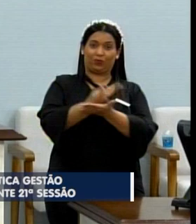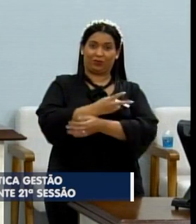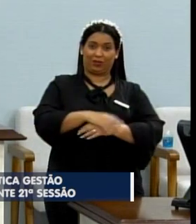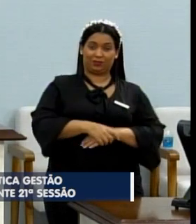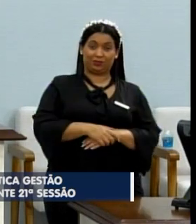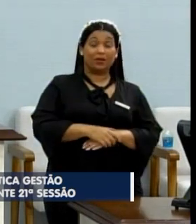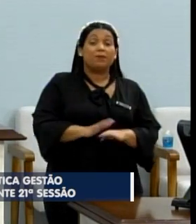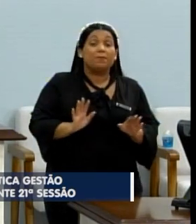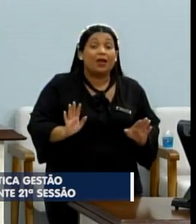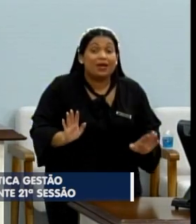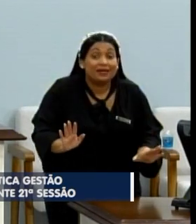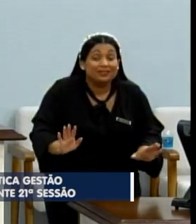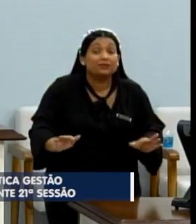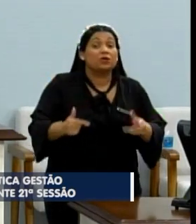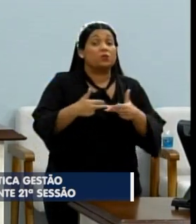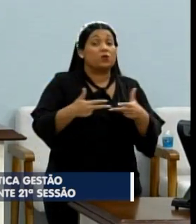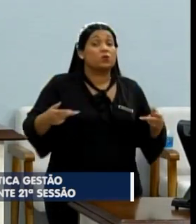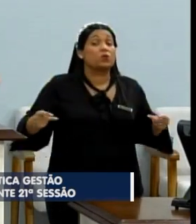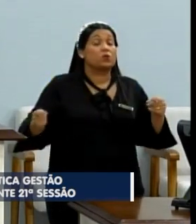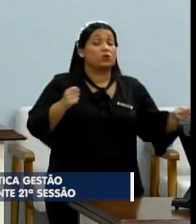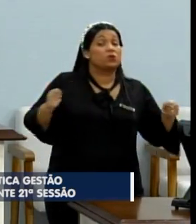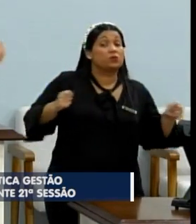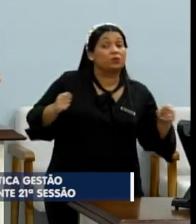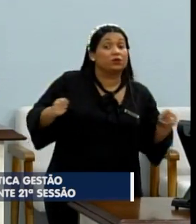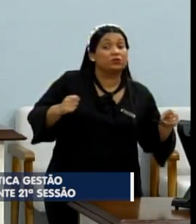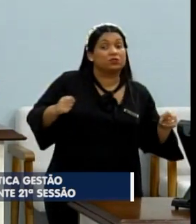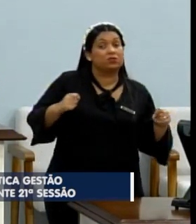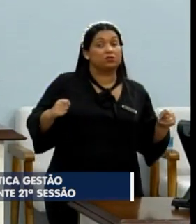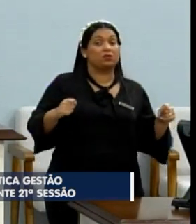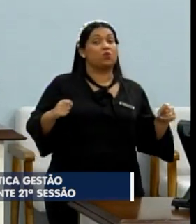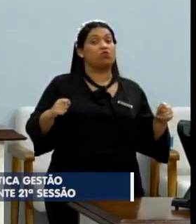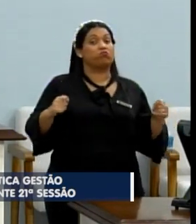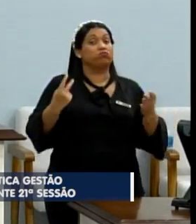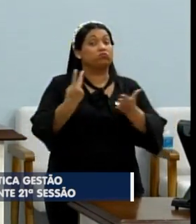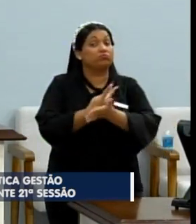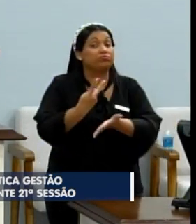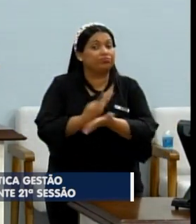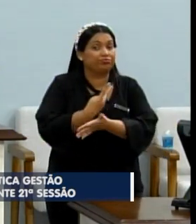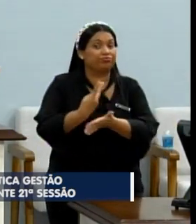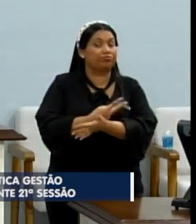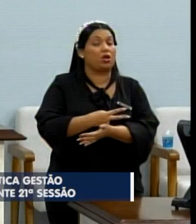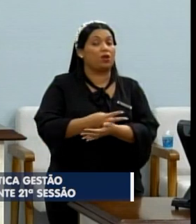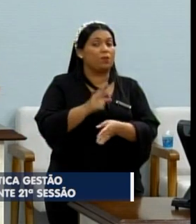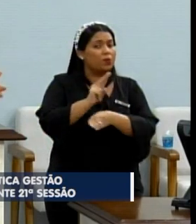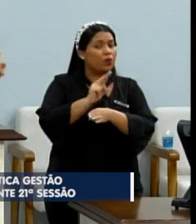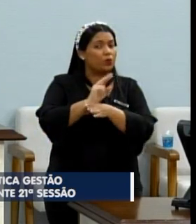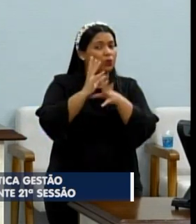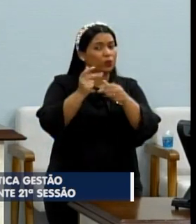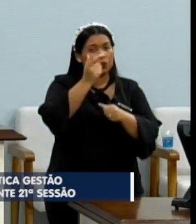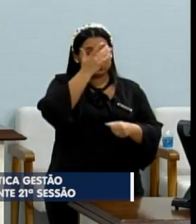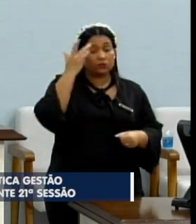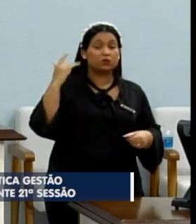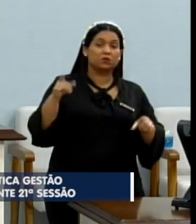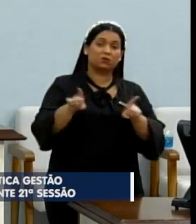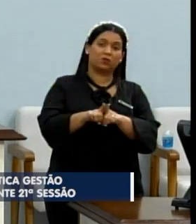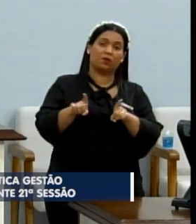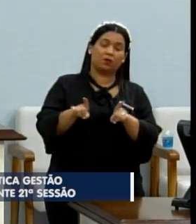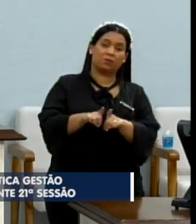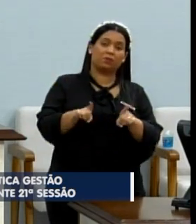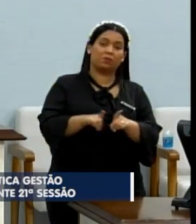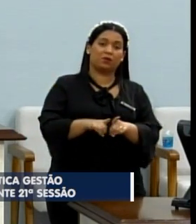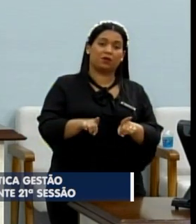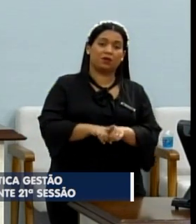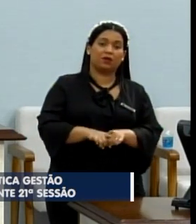Mas essa é uma gestão incompetente para cuidar das pessoas e absolutamente